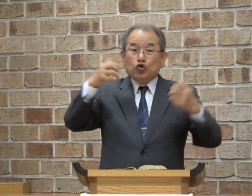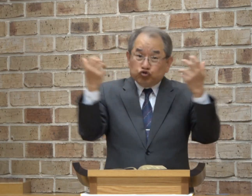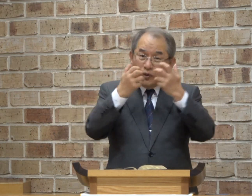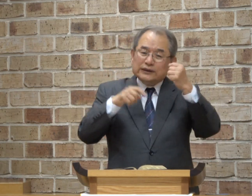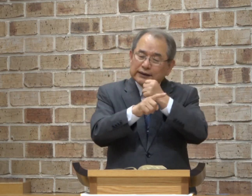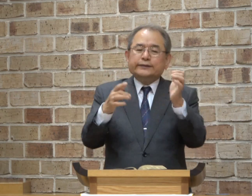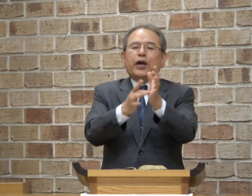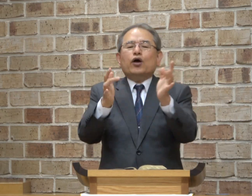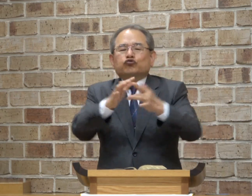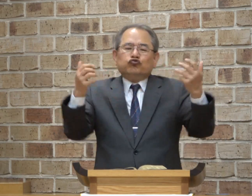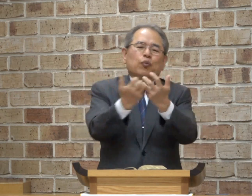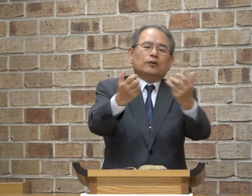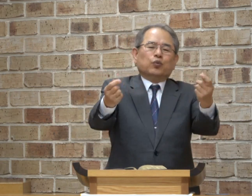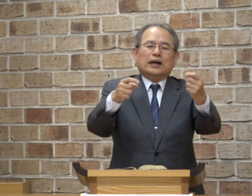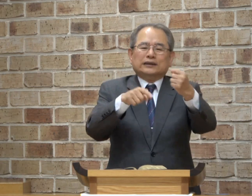그렇게 성령의 충만함은